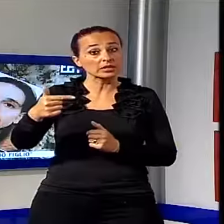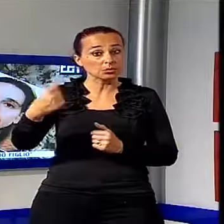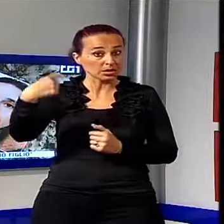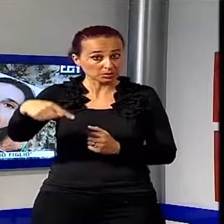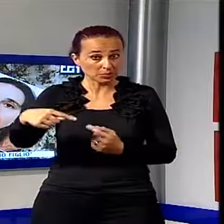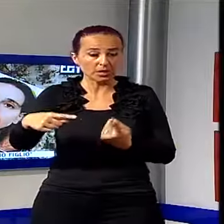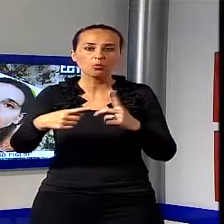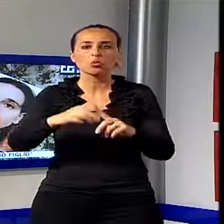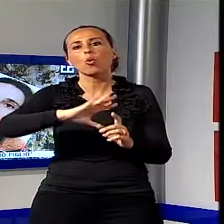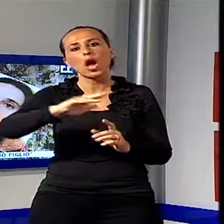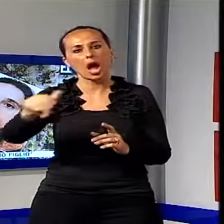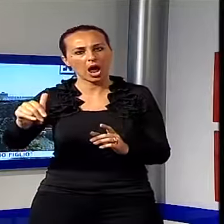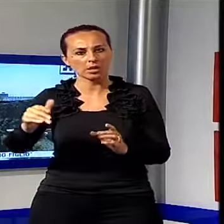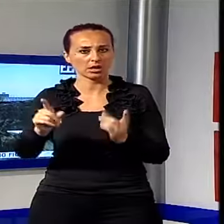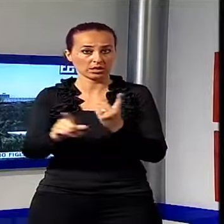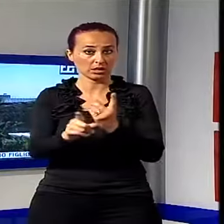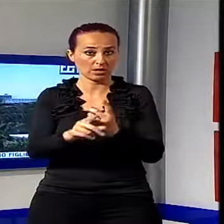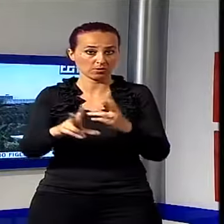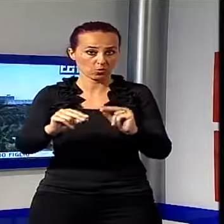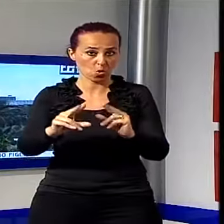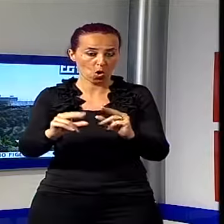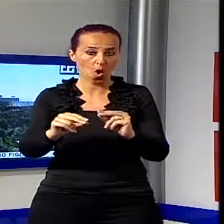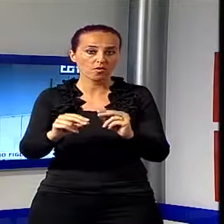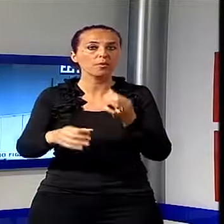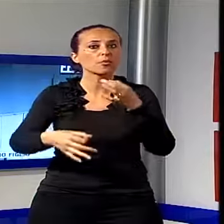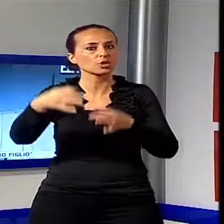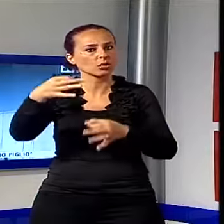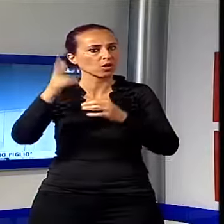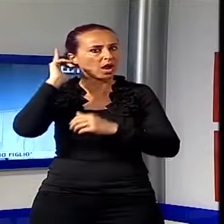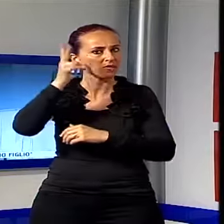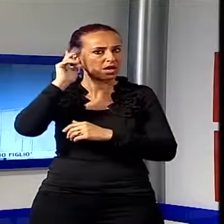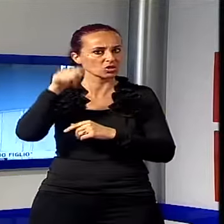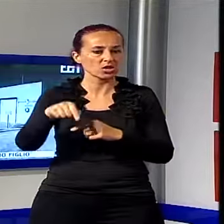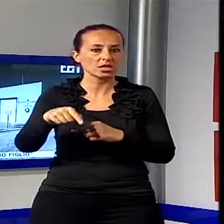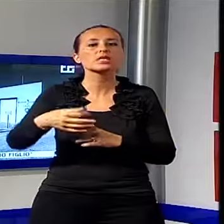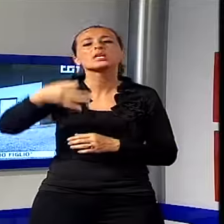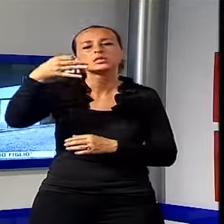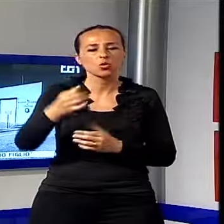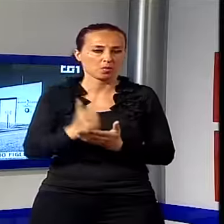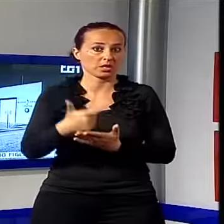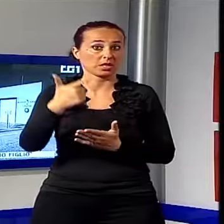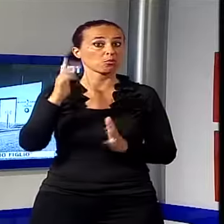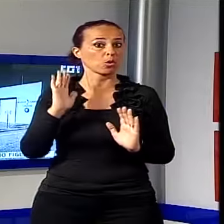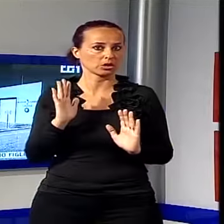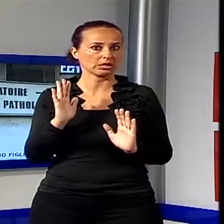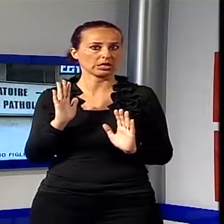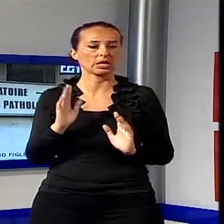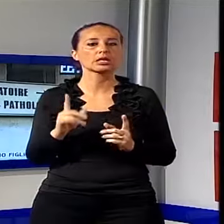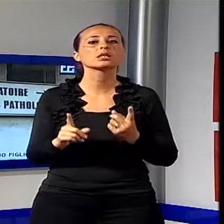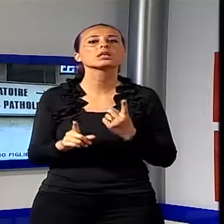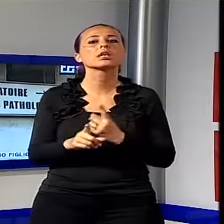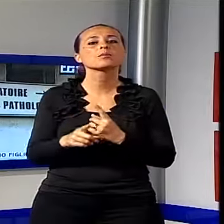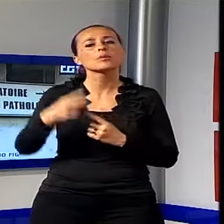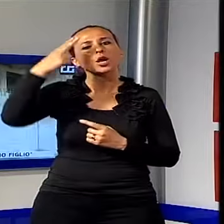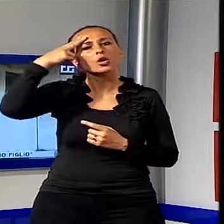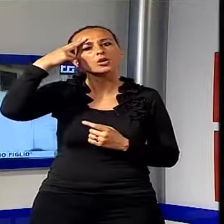inserite nel dibattimento presso il Tribunale francese sono sicuramente importanti. Si ricorda che per omicidio colposo